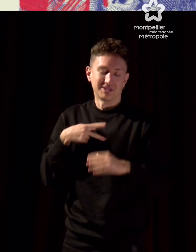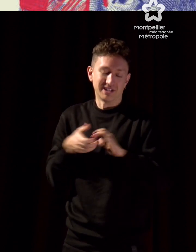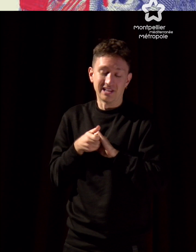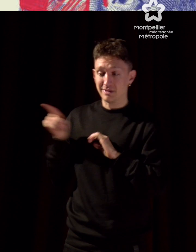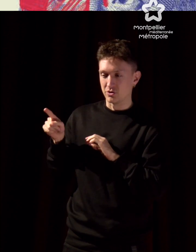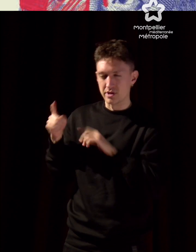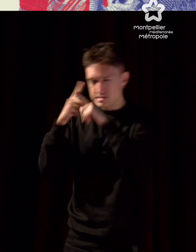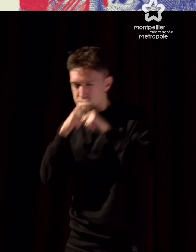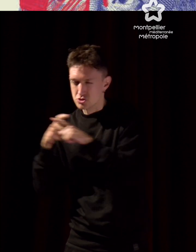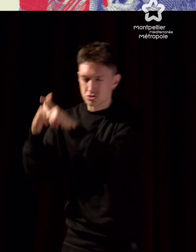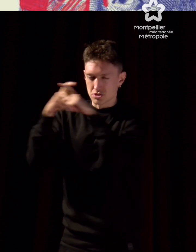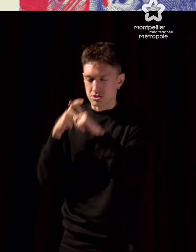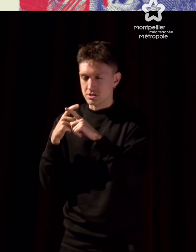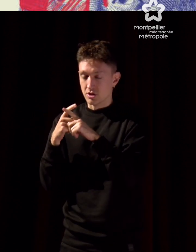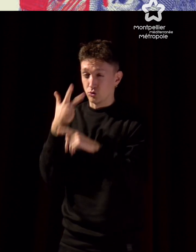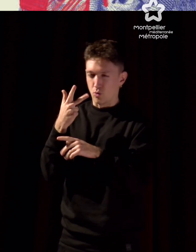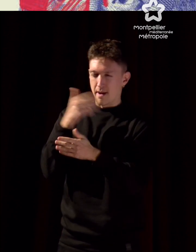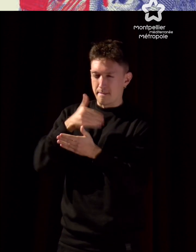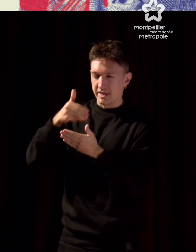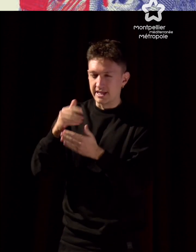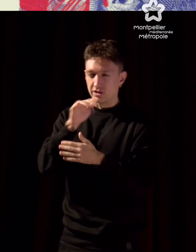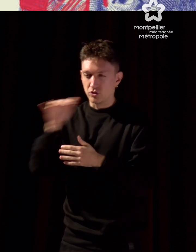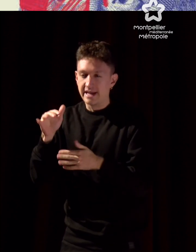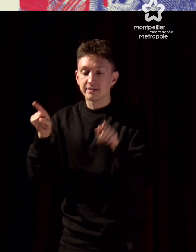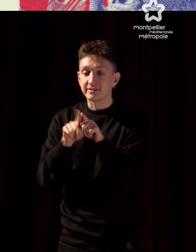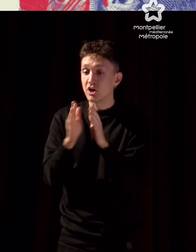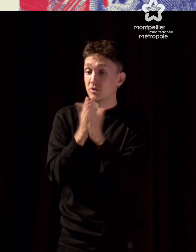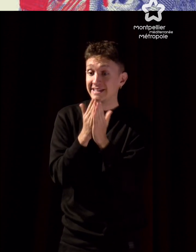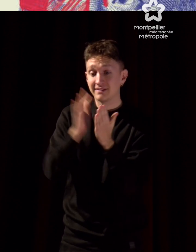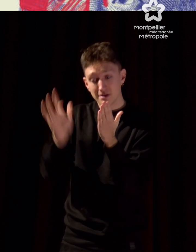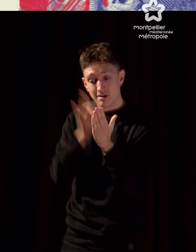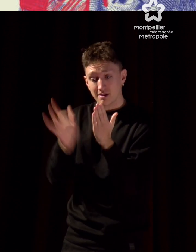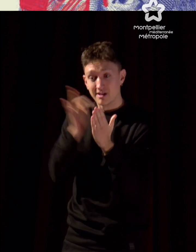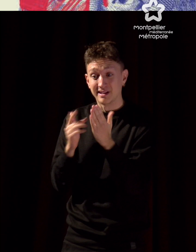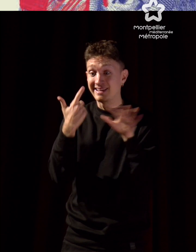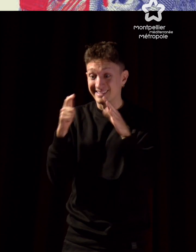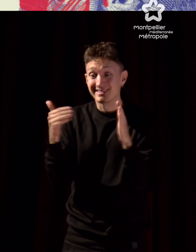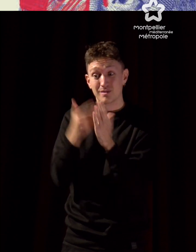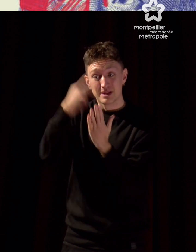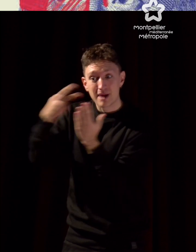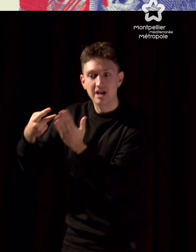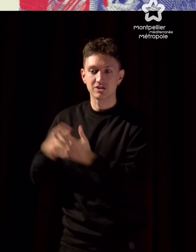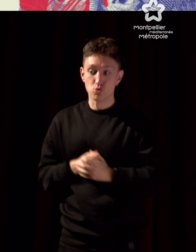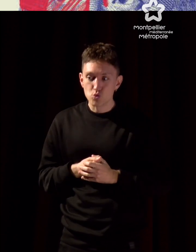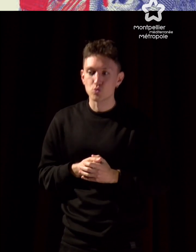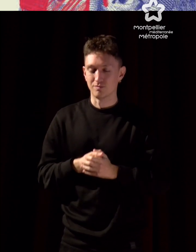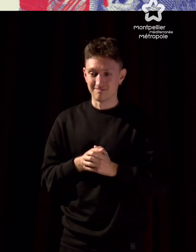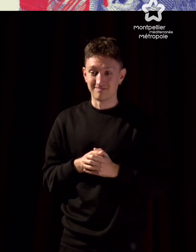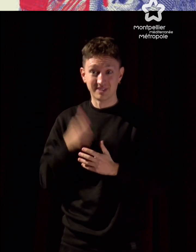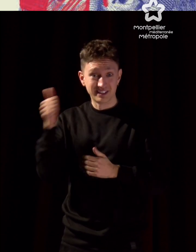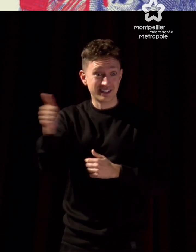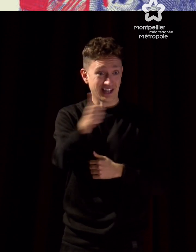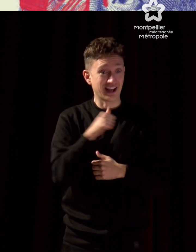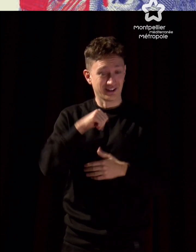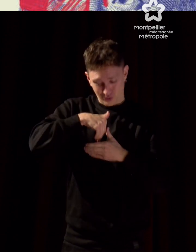Ça correspond à un livre qui ferait 700 000 pages comme ordre de grandeur. Donc vous avez 700 000